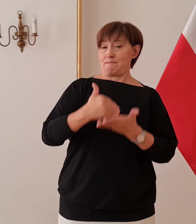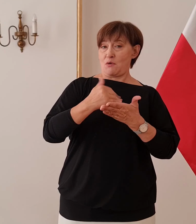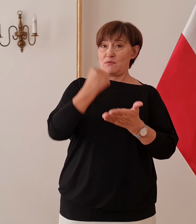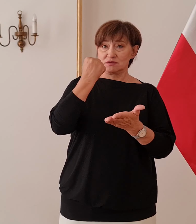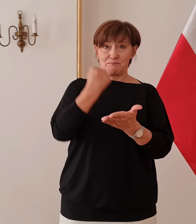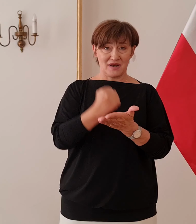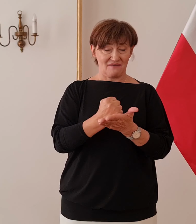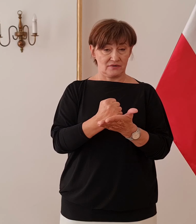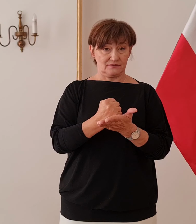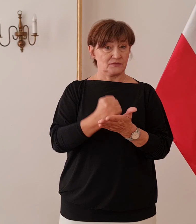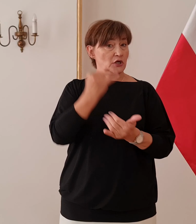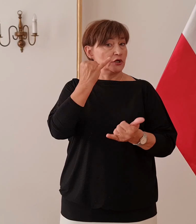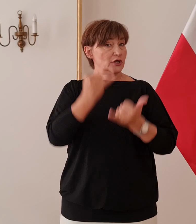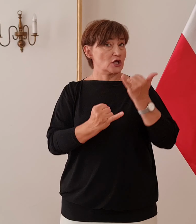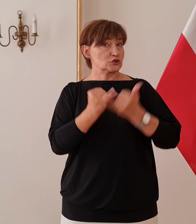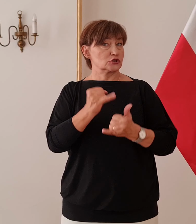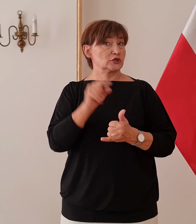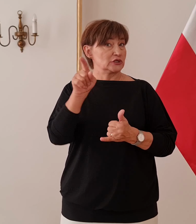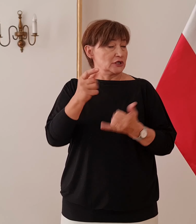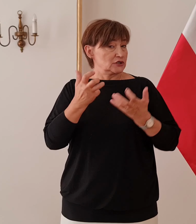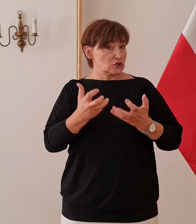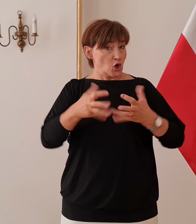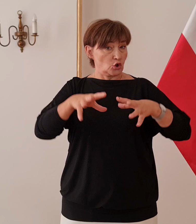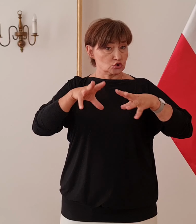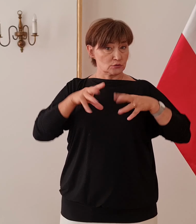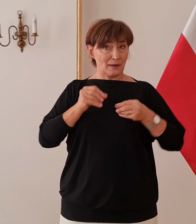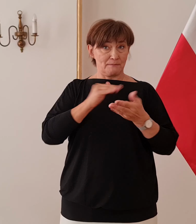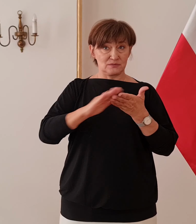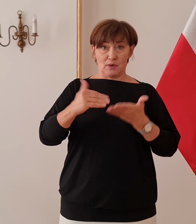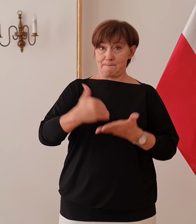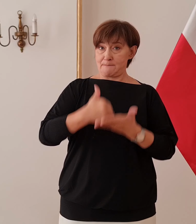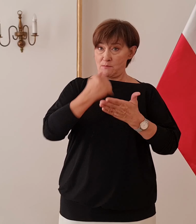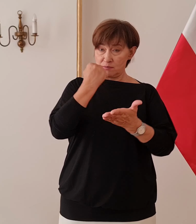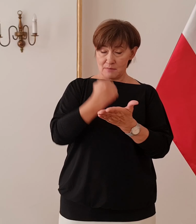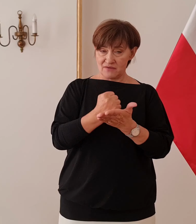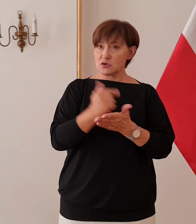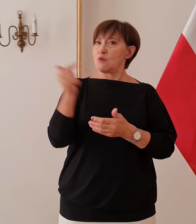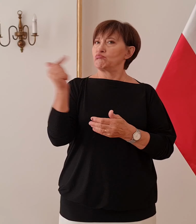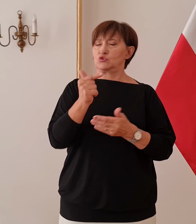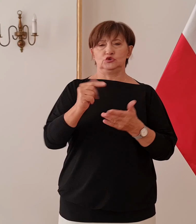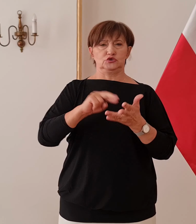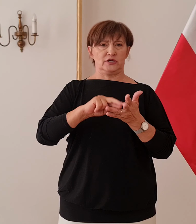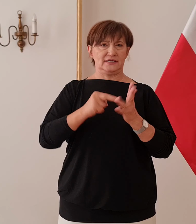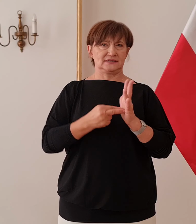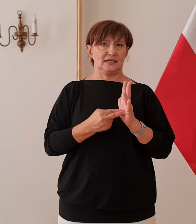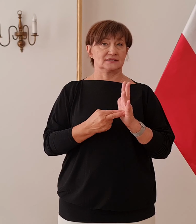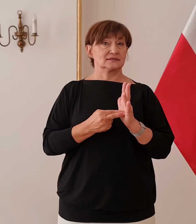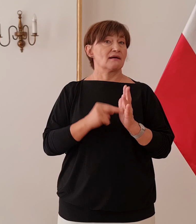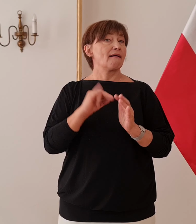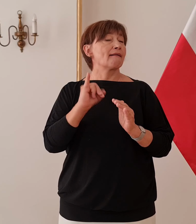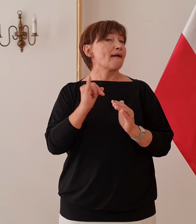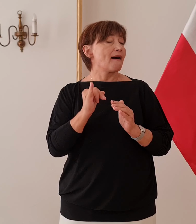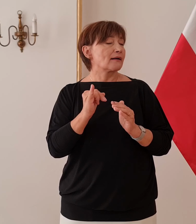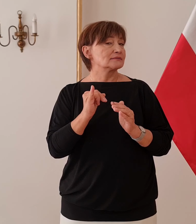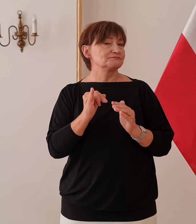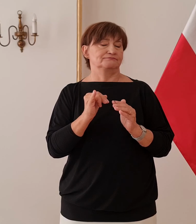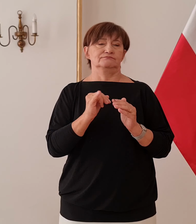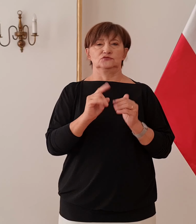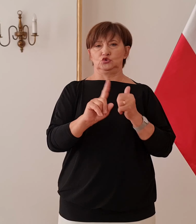celu należy dokonać rejestracji pod numerem telefonu podanym poniżej